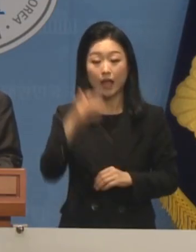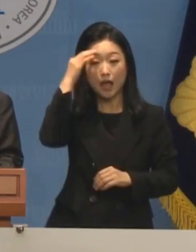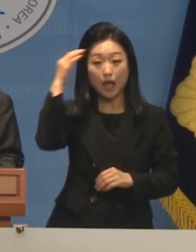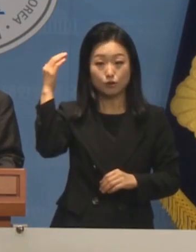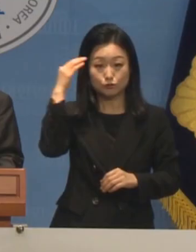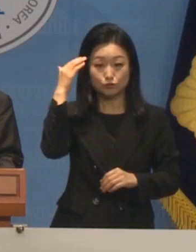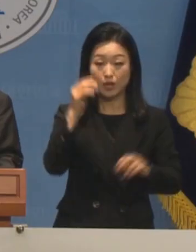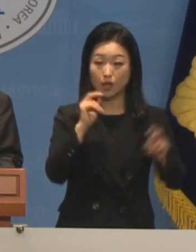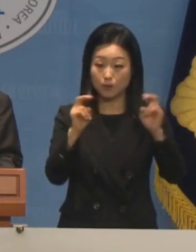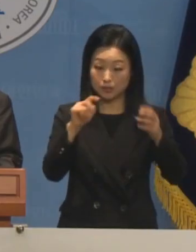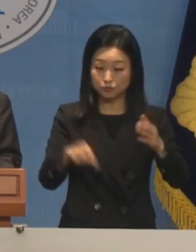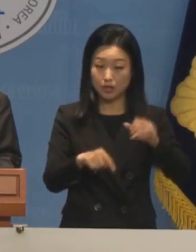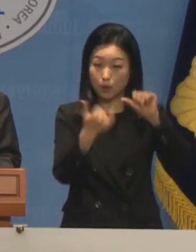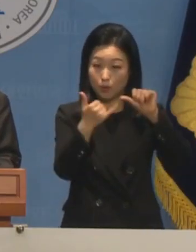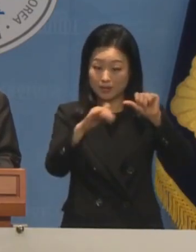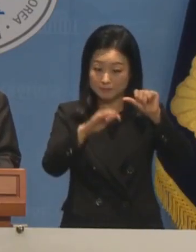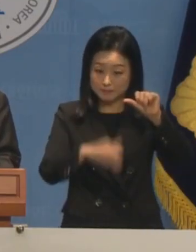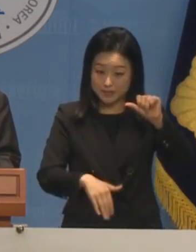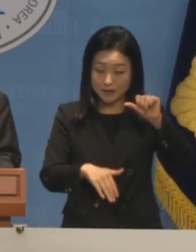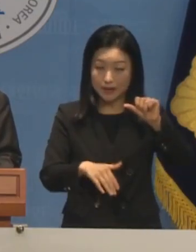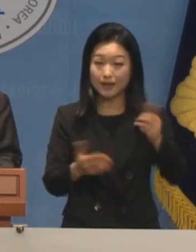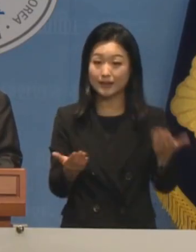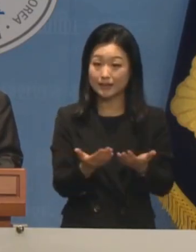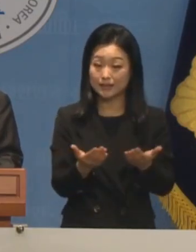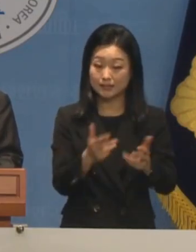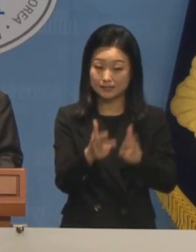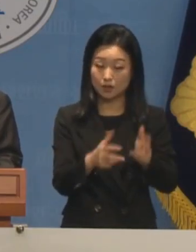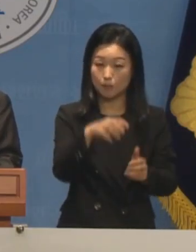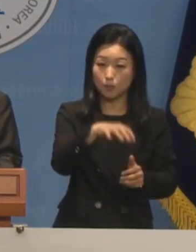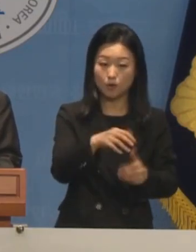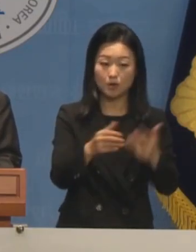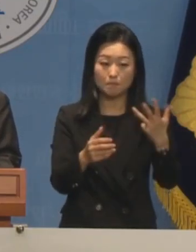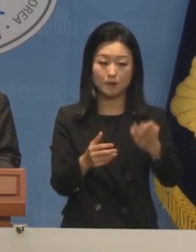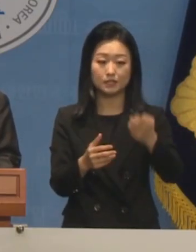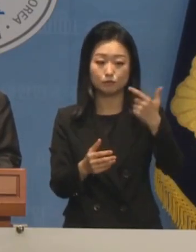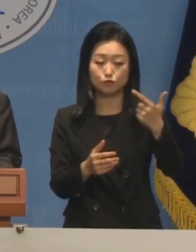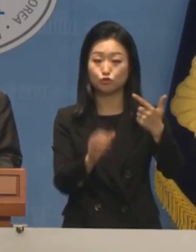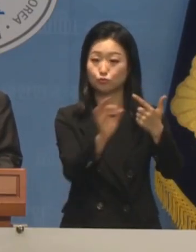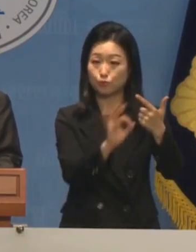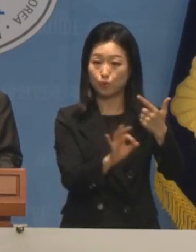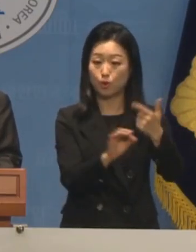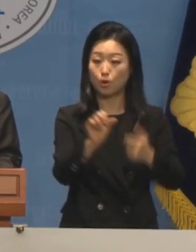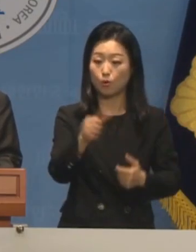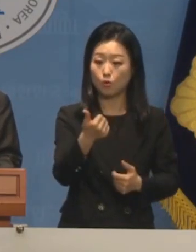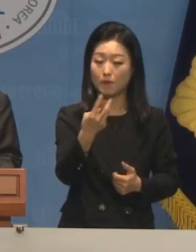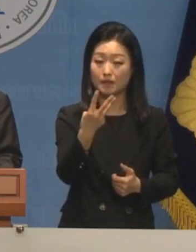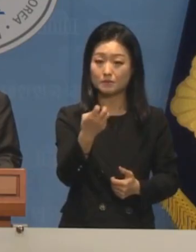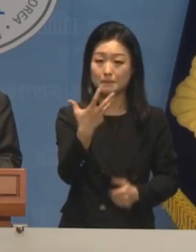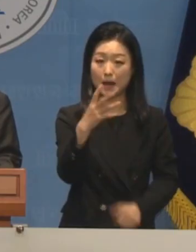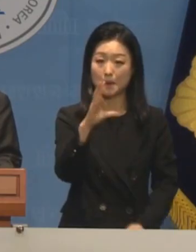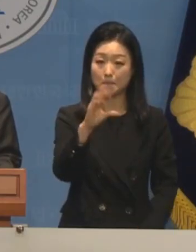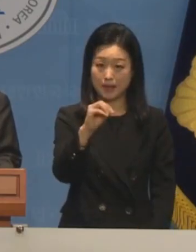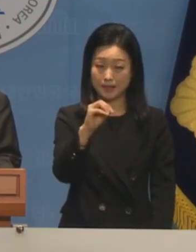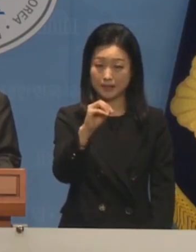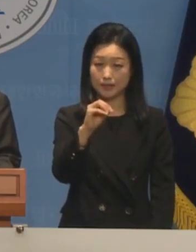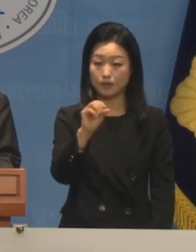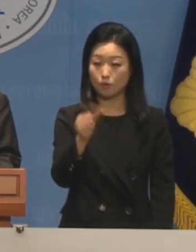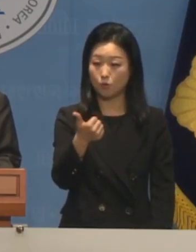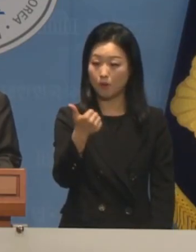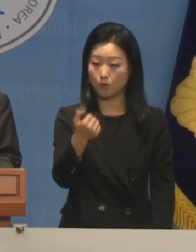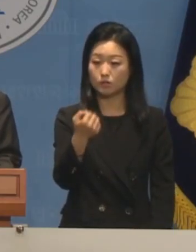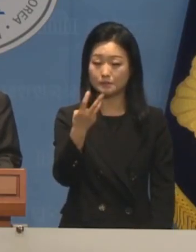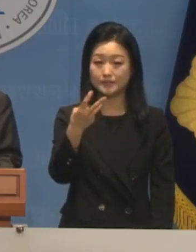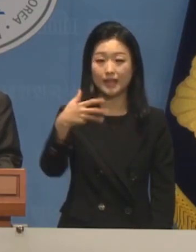사업장 중 5인미만 사업장은 총 86.3% 5386 553개